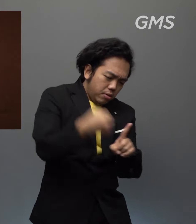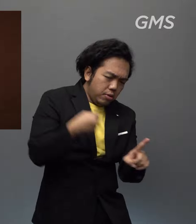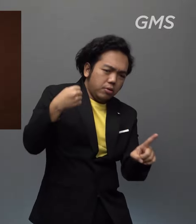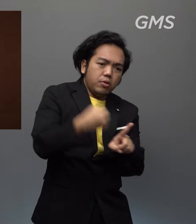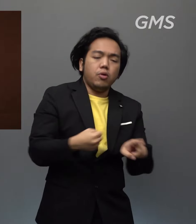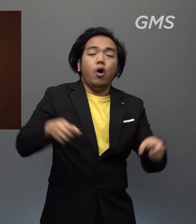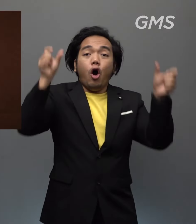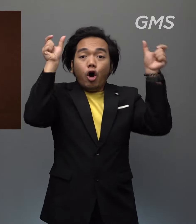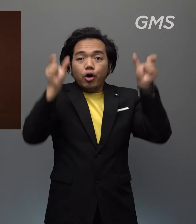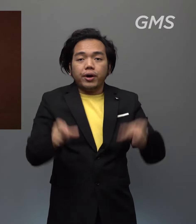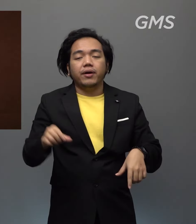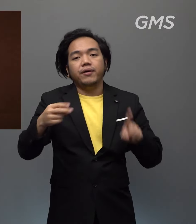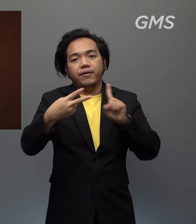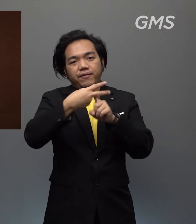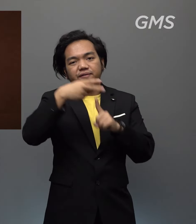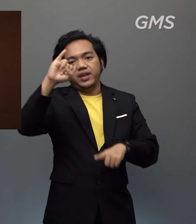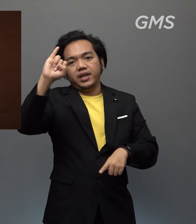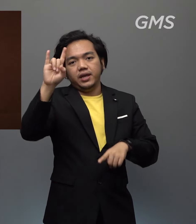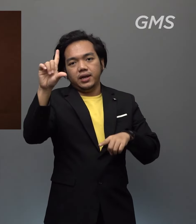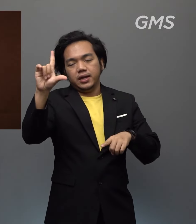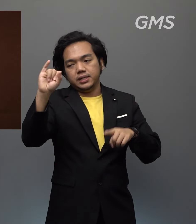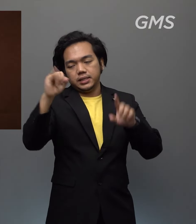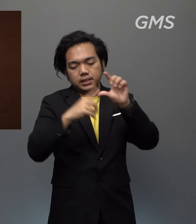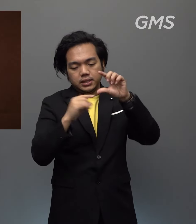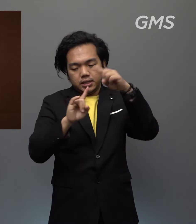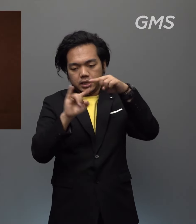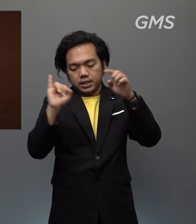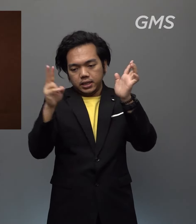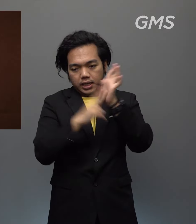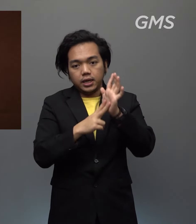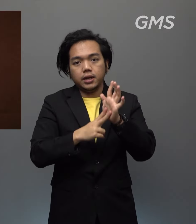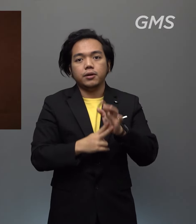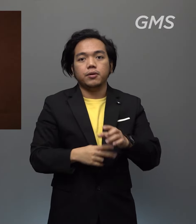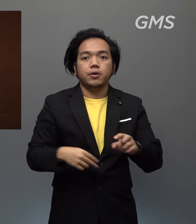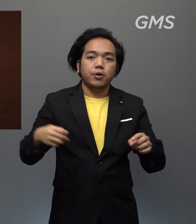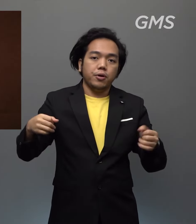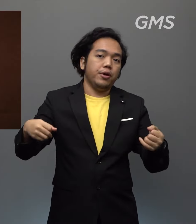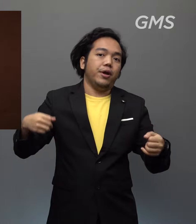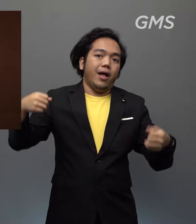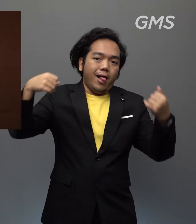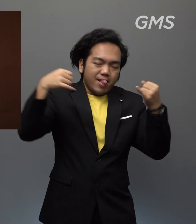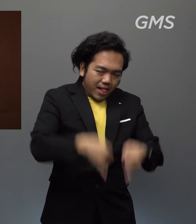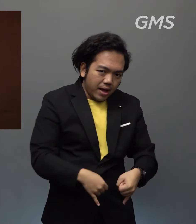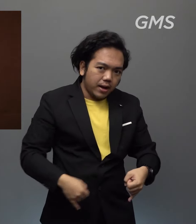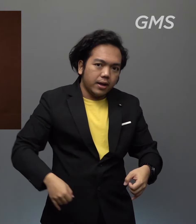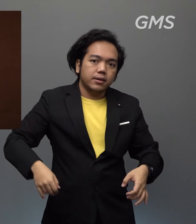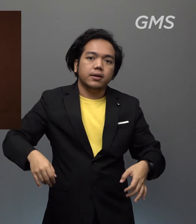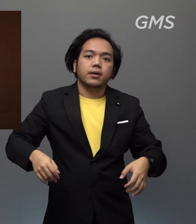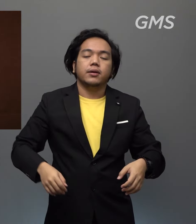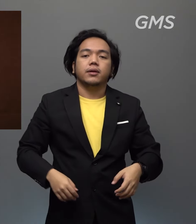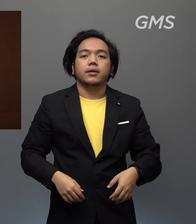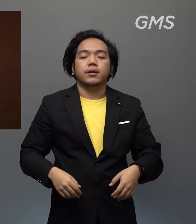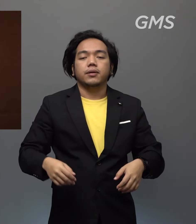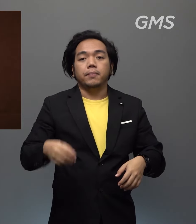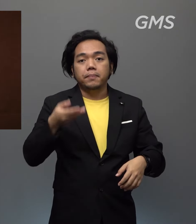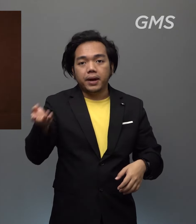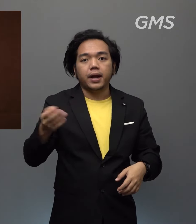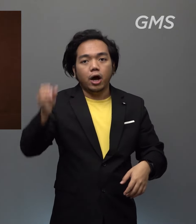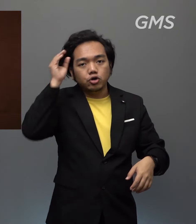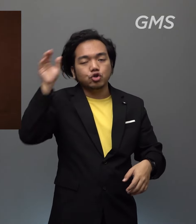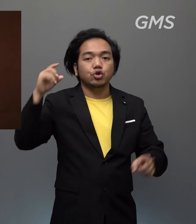kemenangan bagi Daud dan seluruh pasukannya. Karena di masa-masa sulit, di